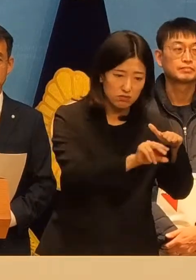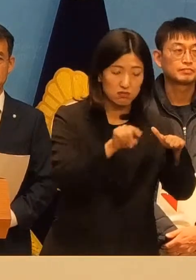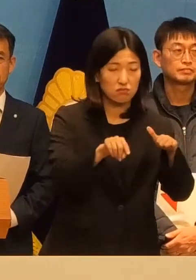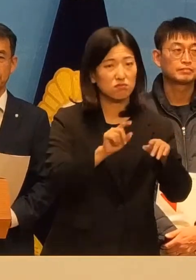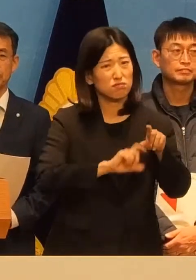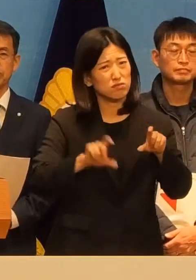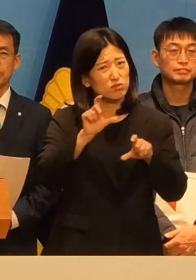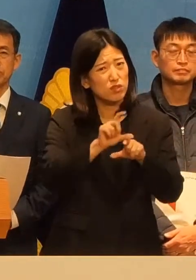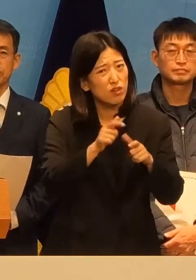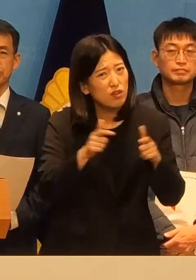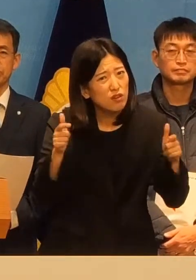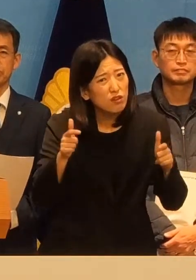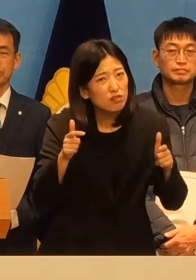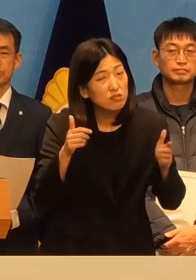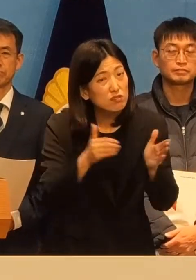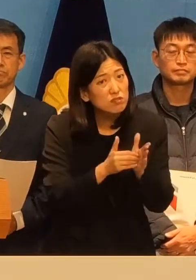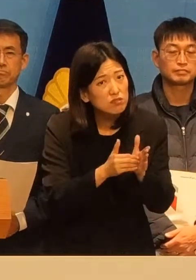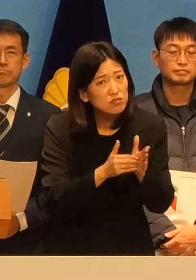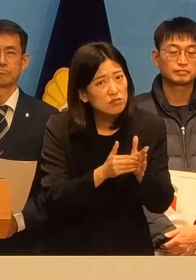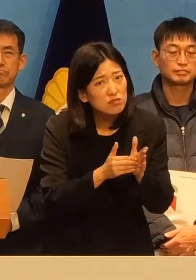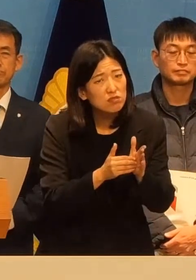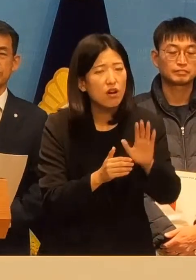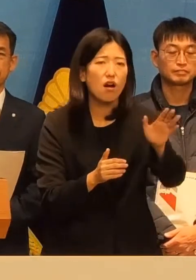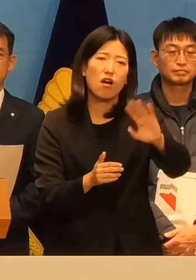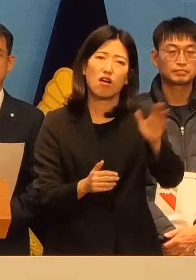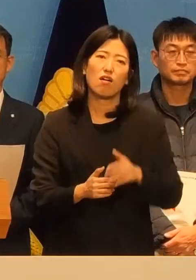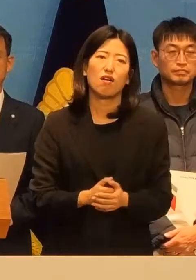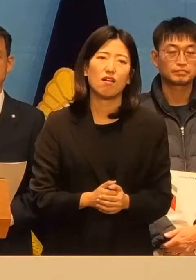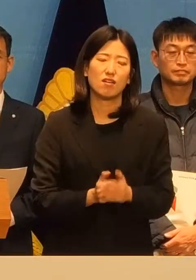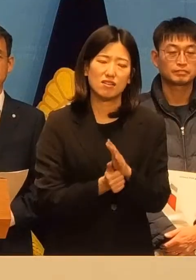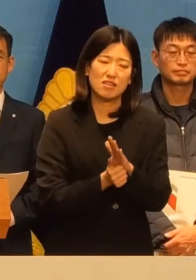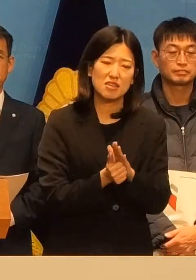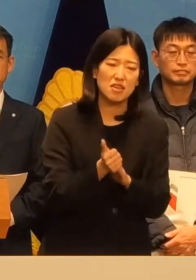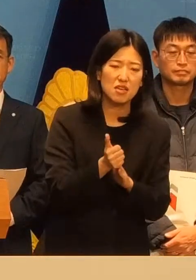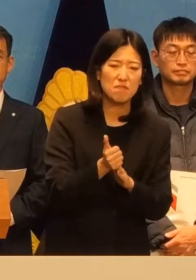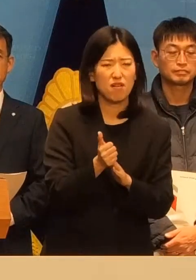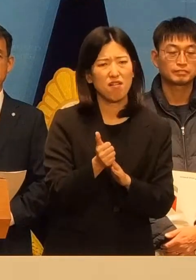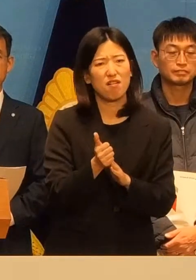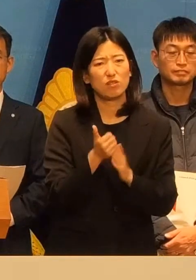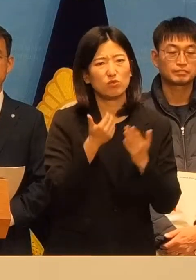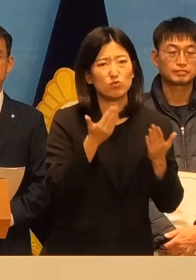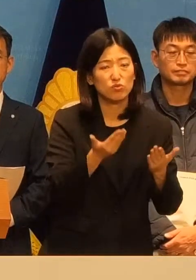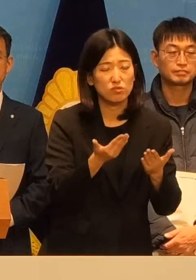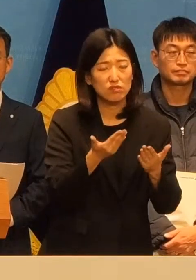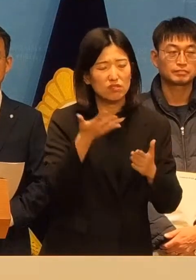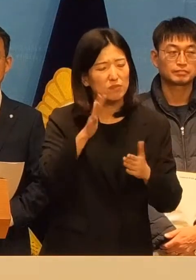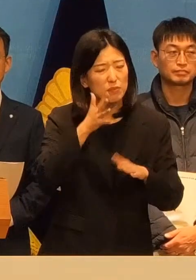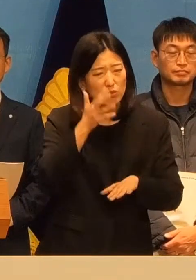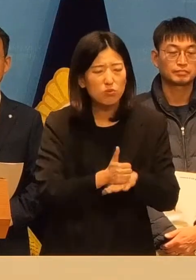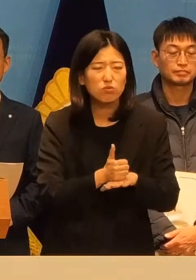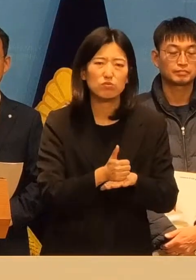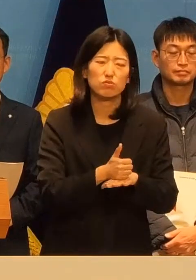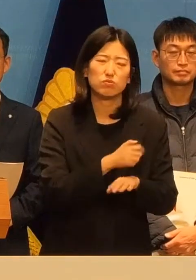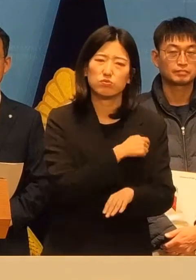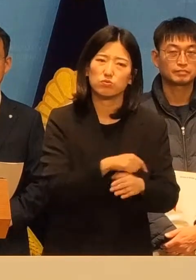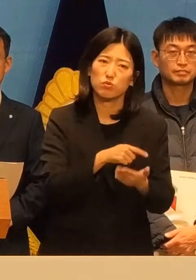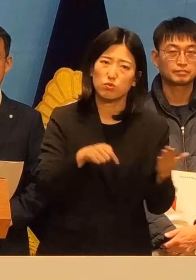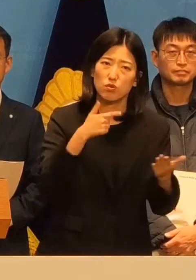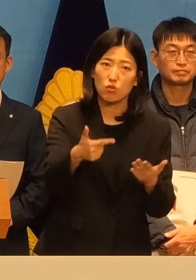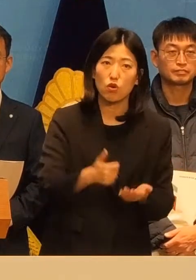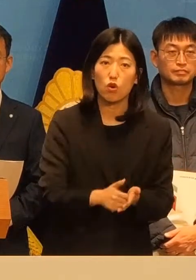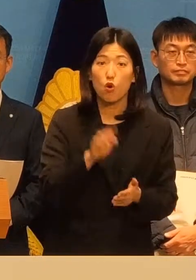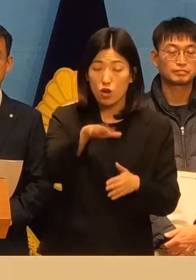주민들에게 또다시 희망 고문을 주는 결정이며, 회천 신도시와 경기 북부 주민들이 요구해온